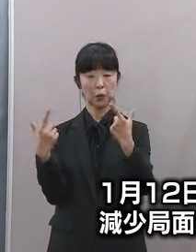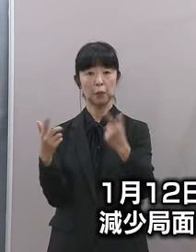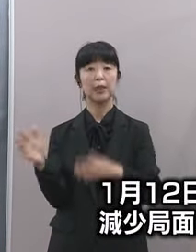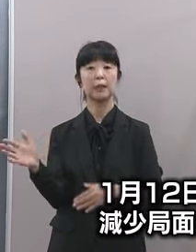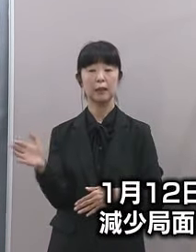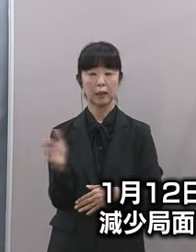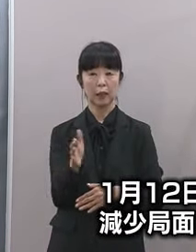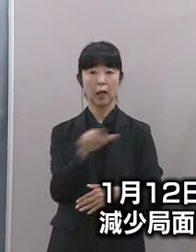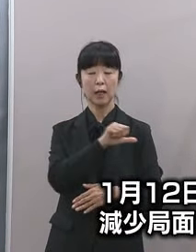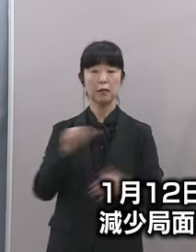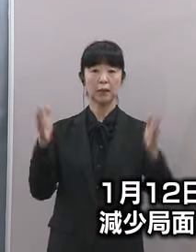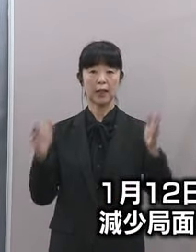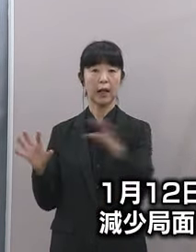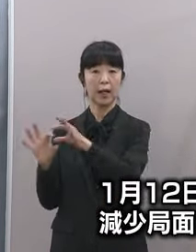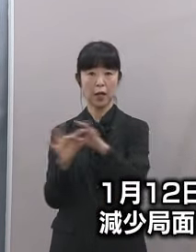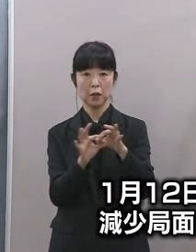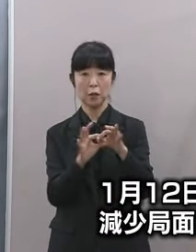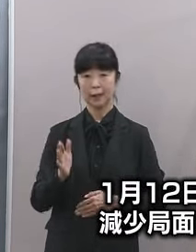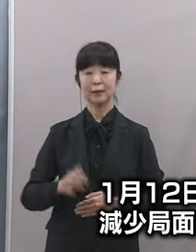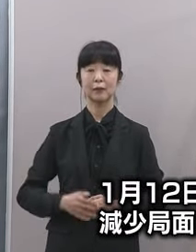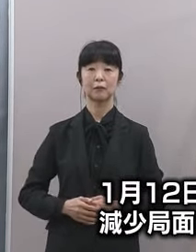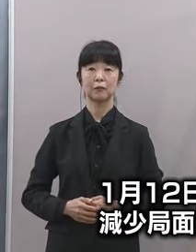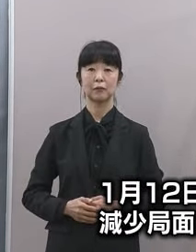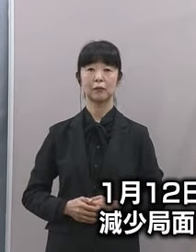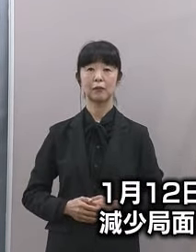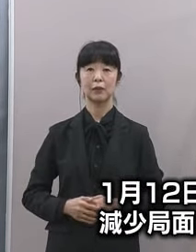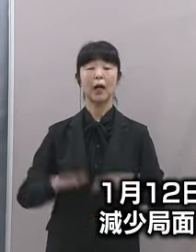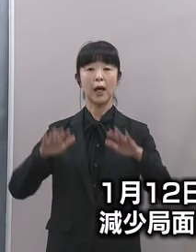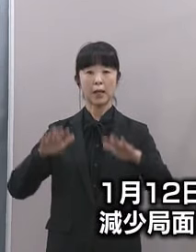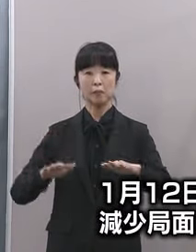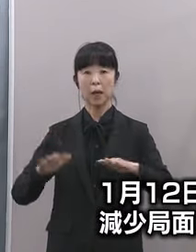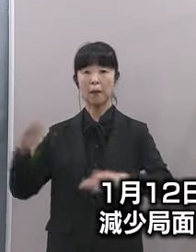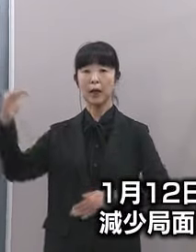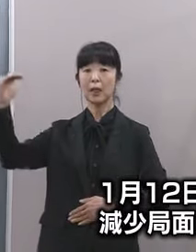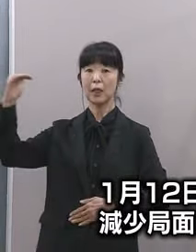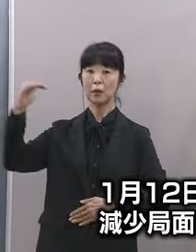日から5日連続減っておりまして、減少局面には入ったと思っております。